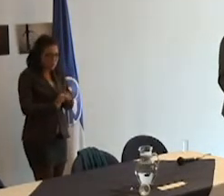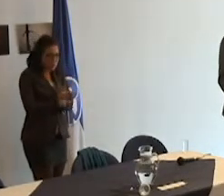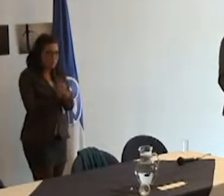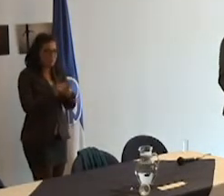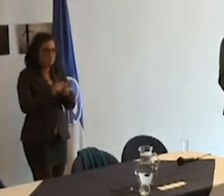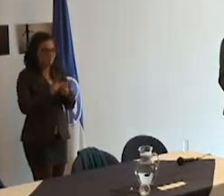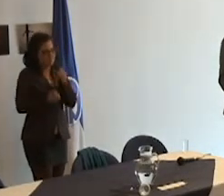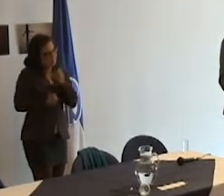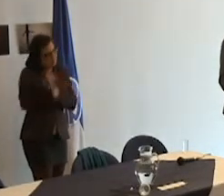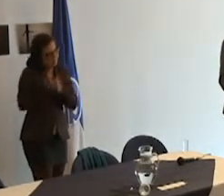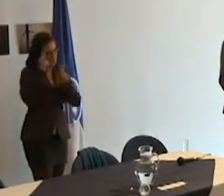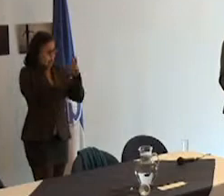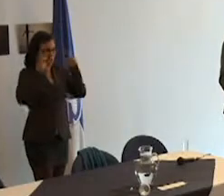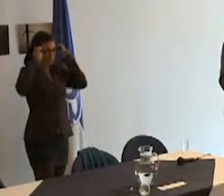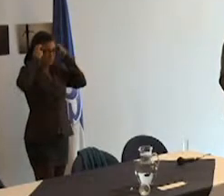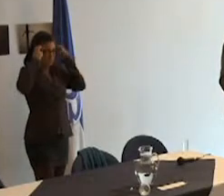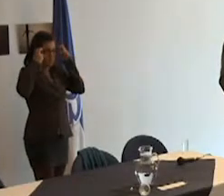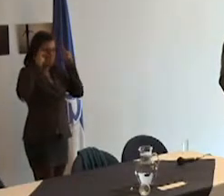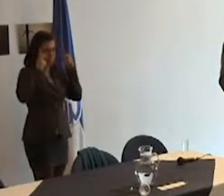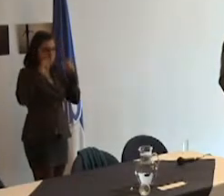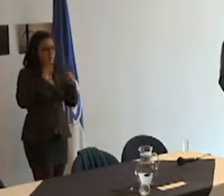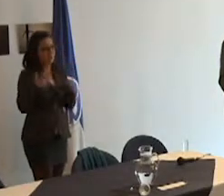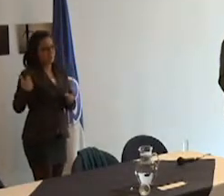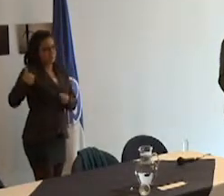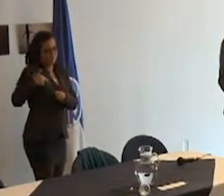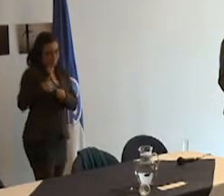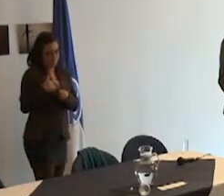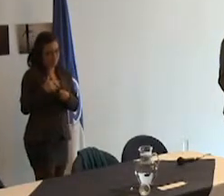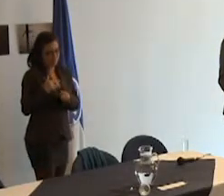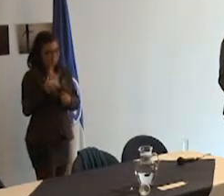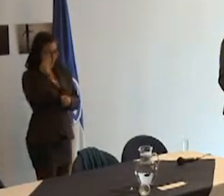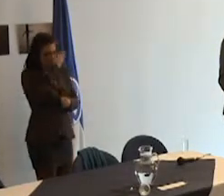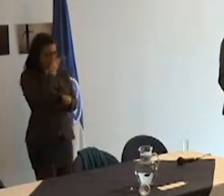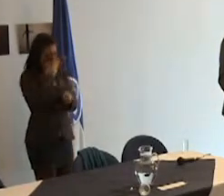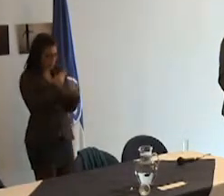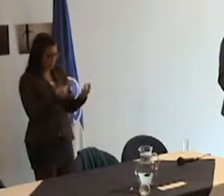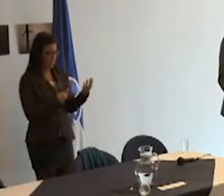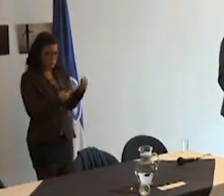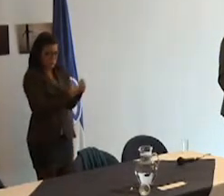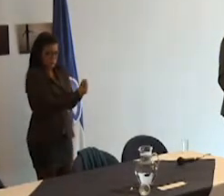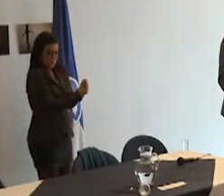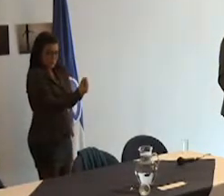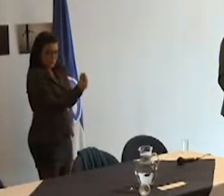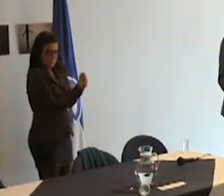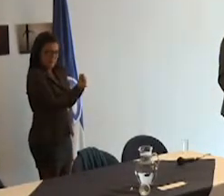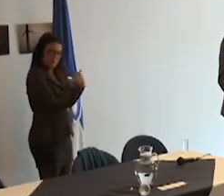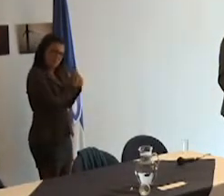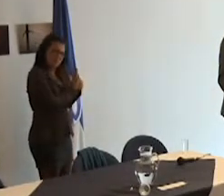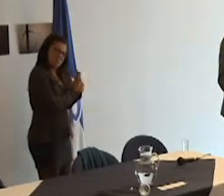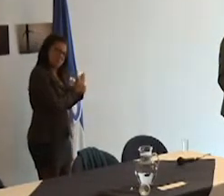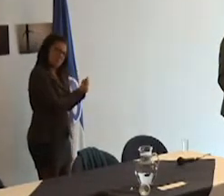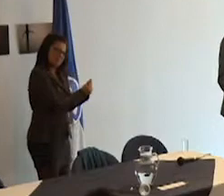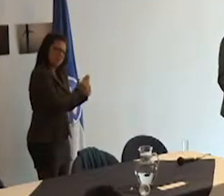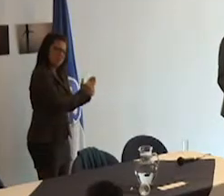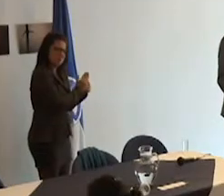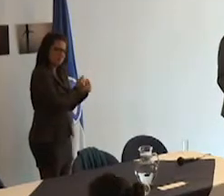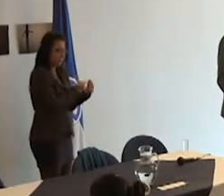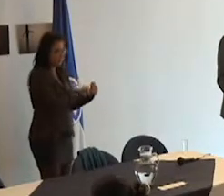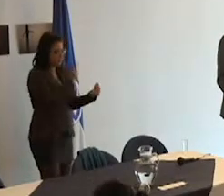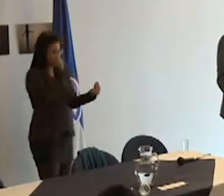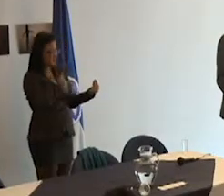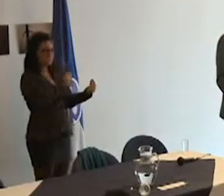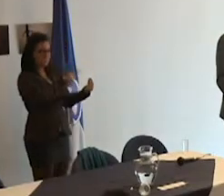de conocimiento. A los indígenas y a los negros los reprimieron violentamente, reduciéndolos a una cultura